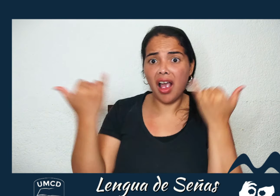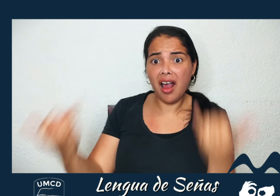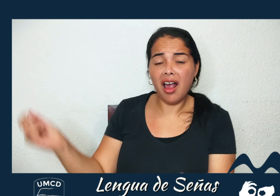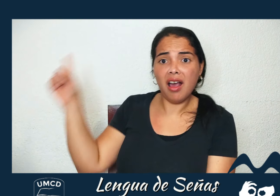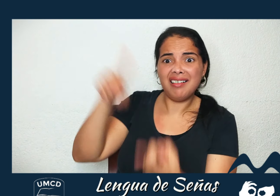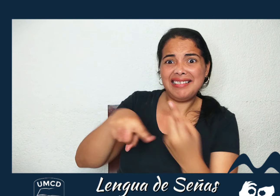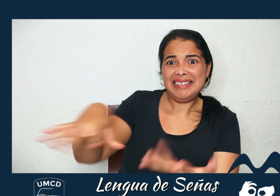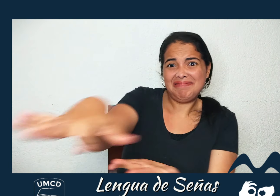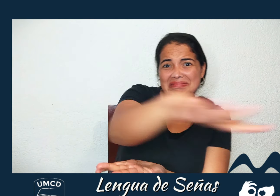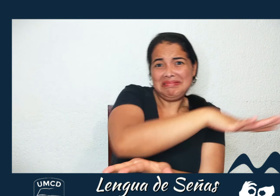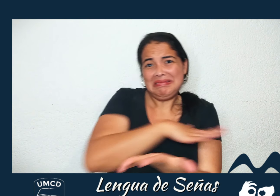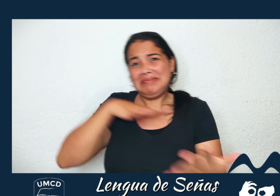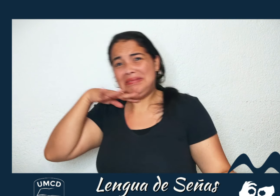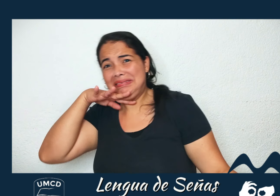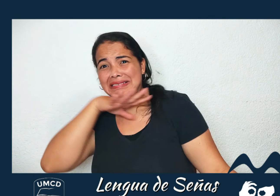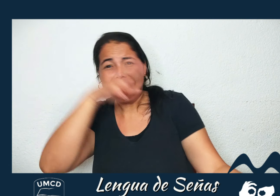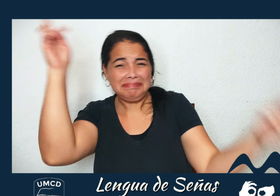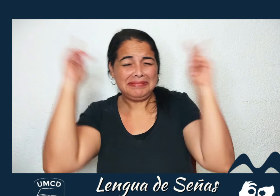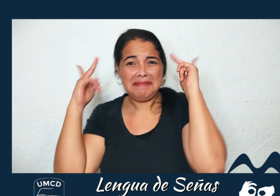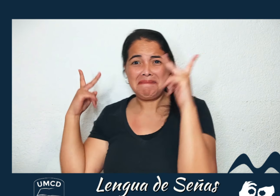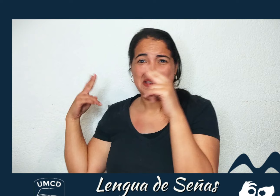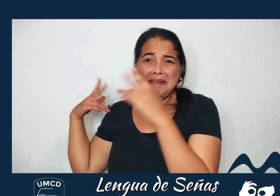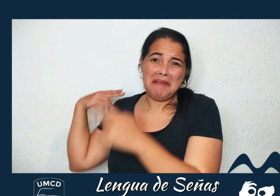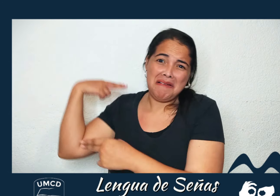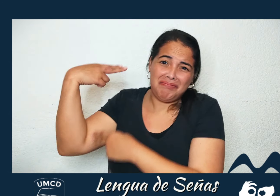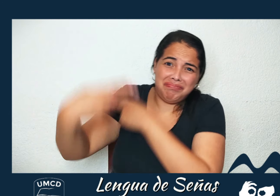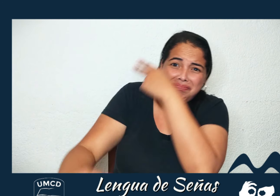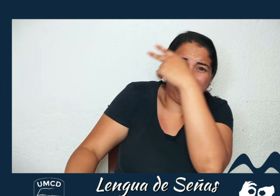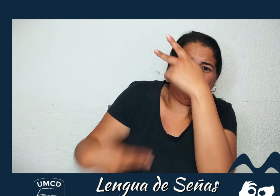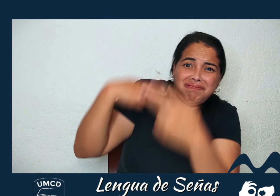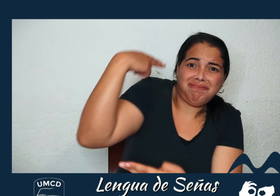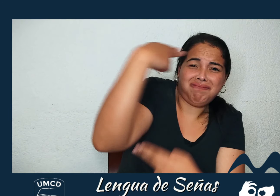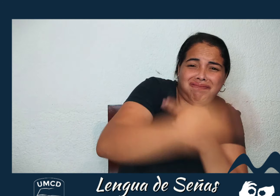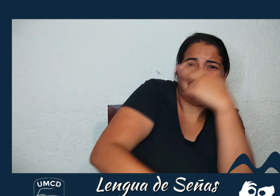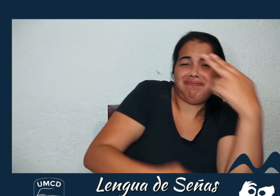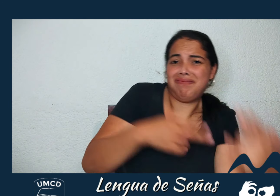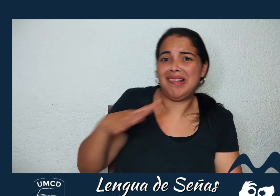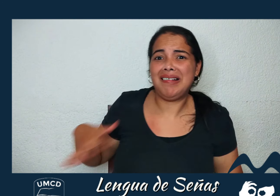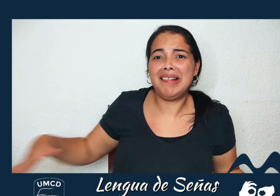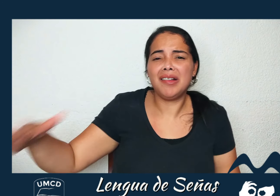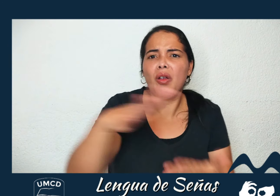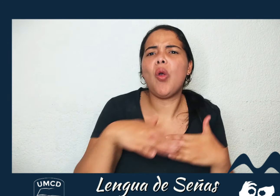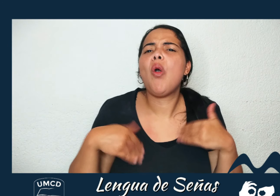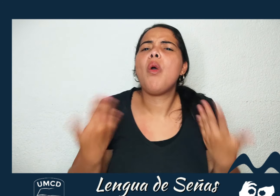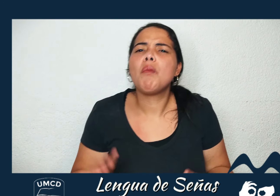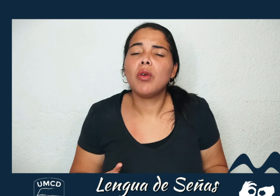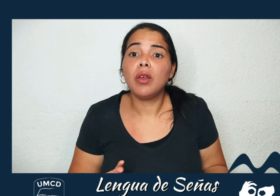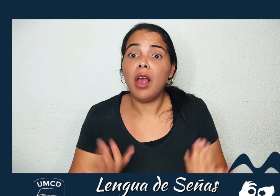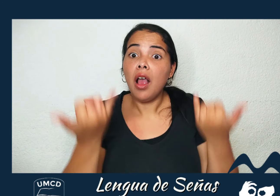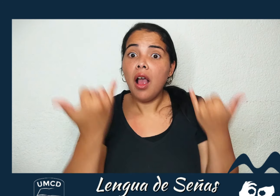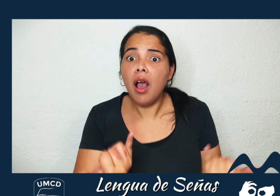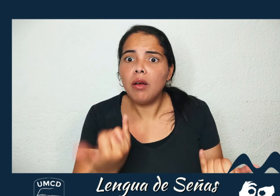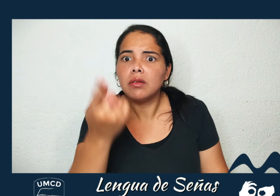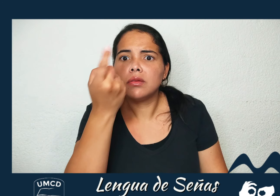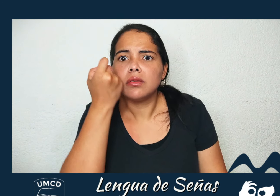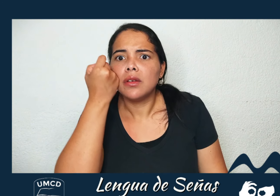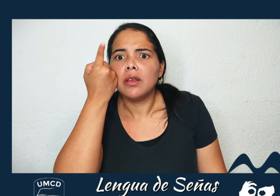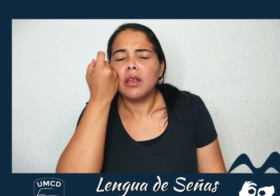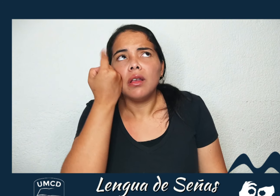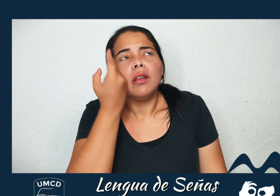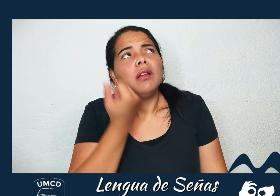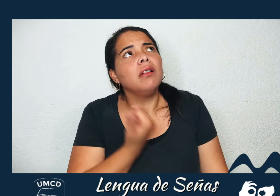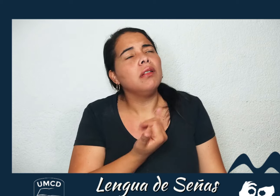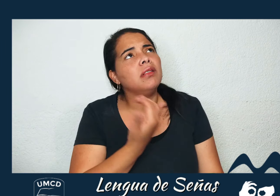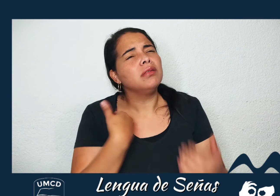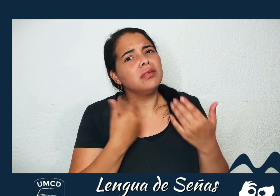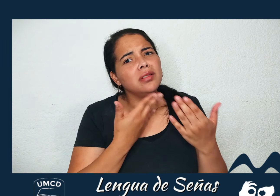a un costado el dolor que él sabía que iba a enfrentar, pero miraba con gozo el resultado de que